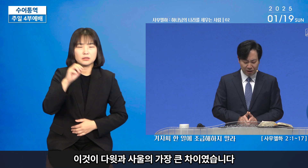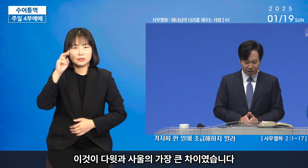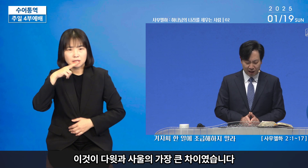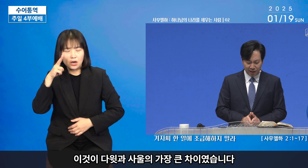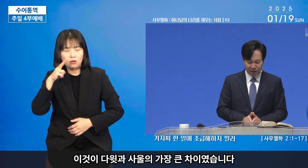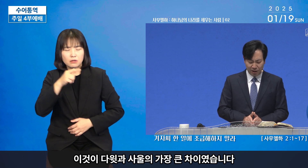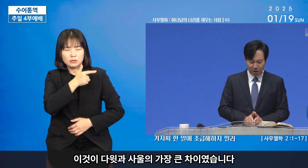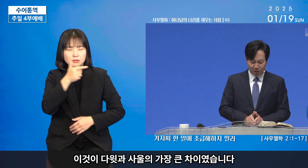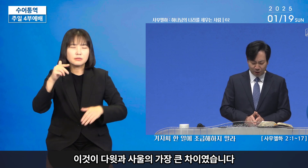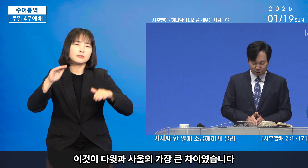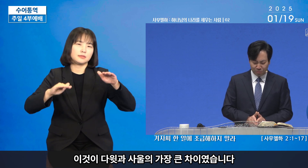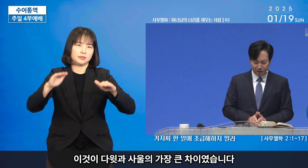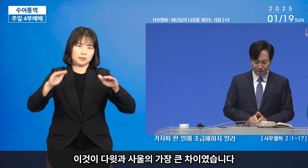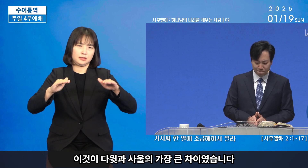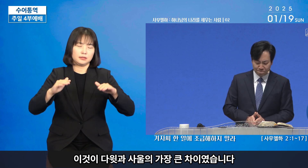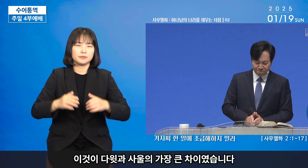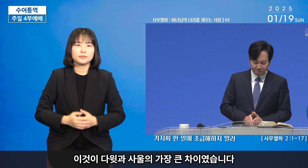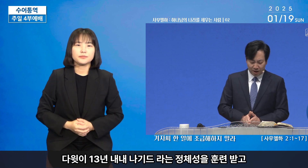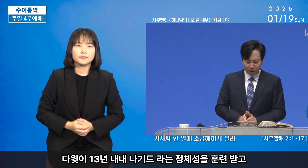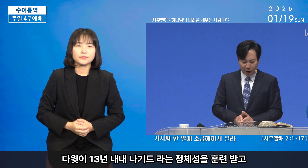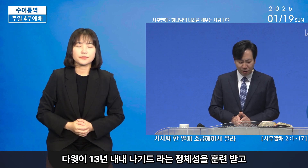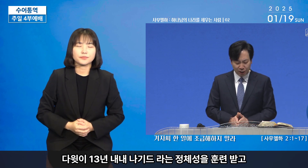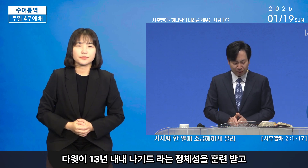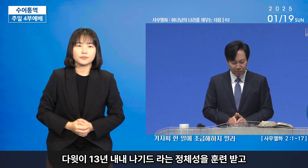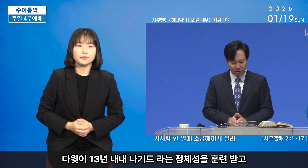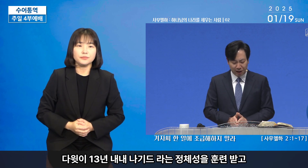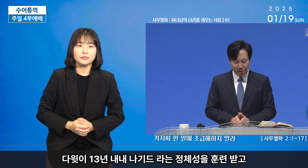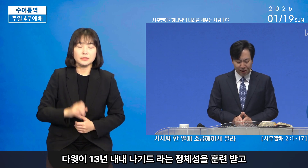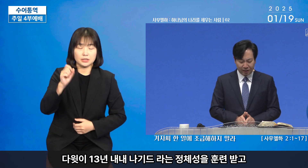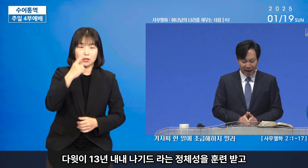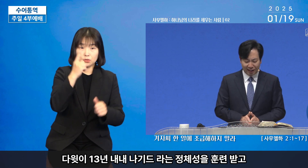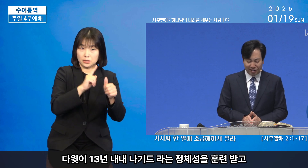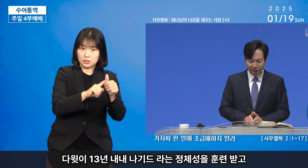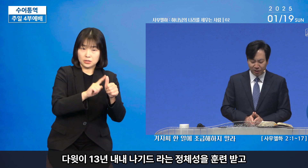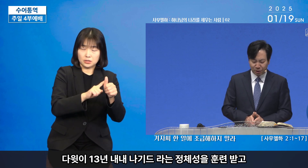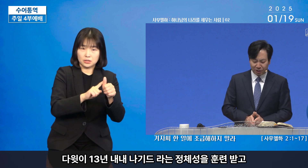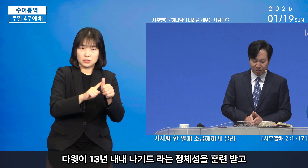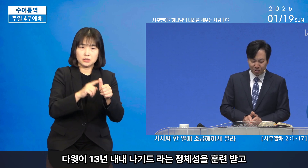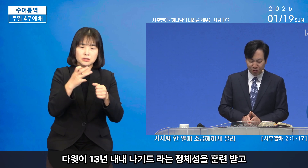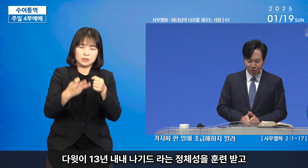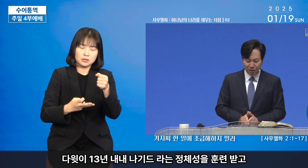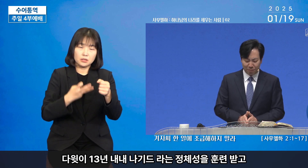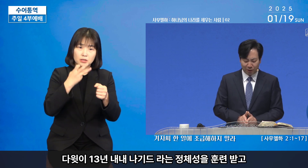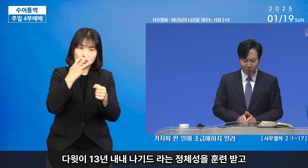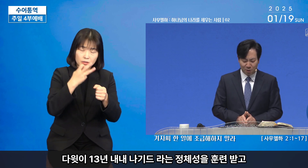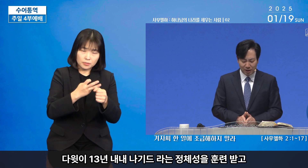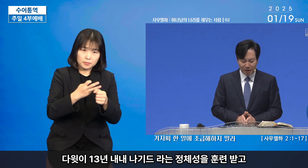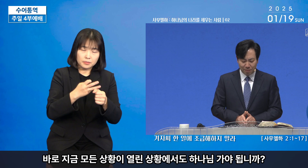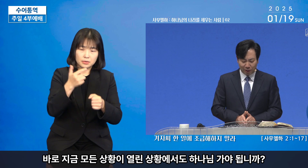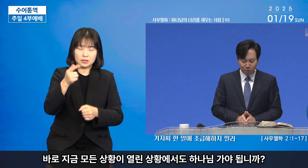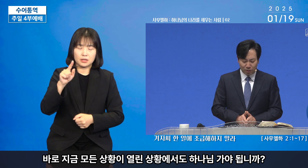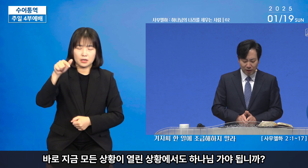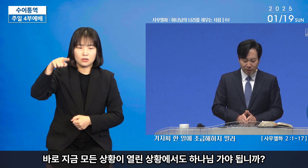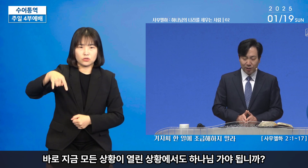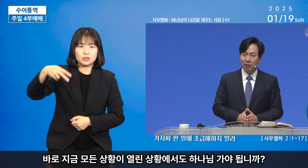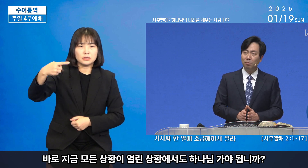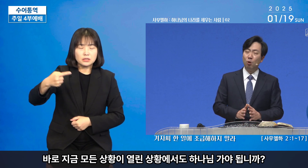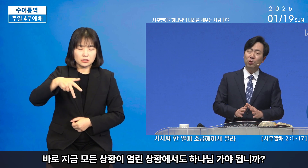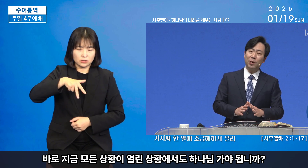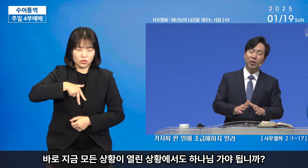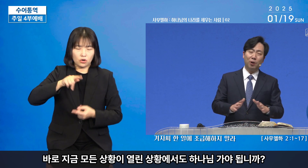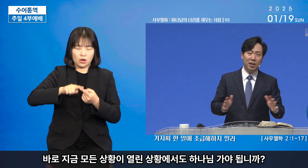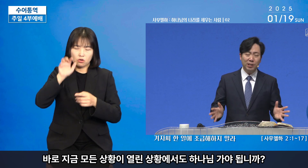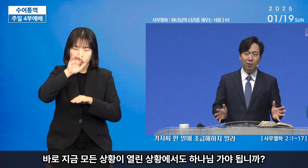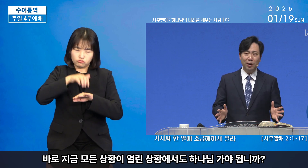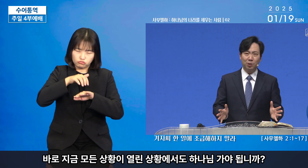큰 차이였습니다. 다윗이 13년 내내 나귀들하는 정체성을 훈련받고 바로 지금